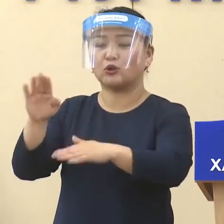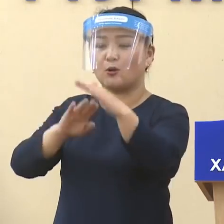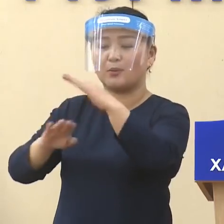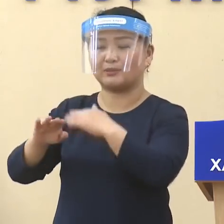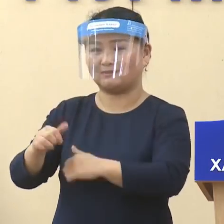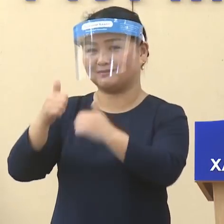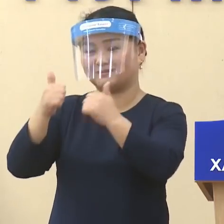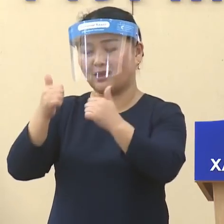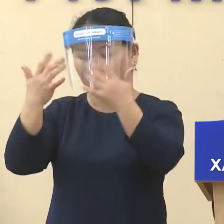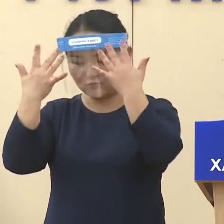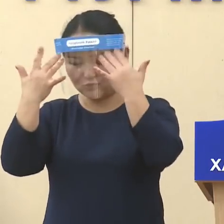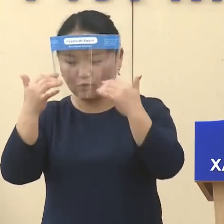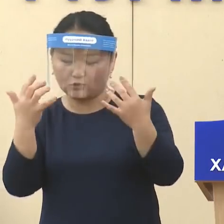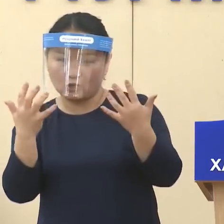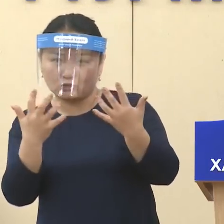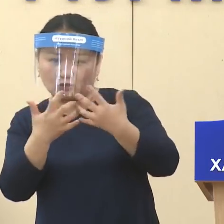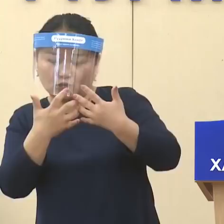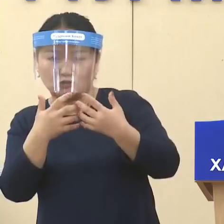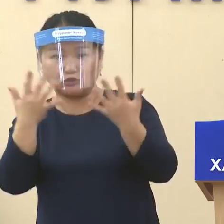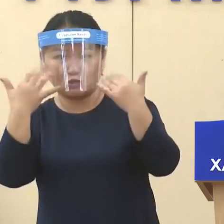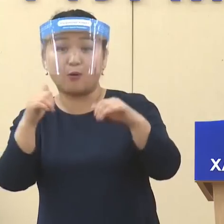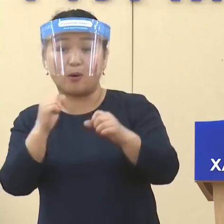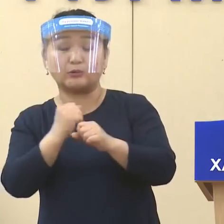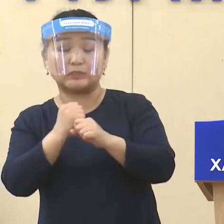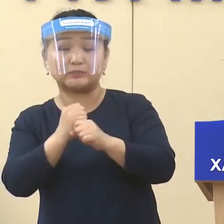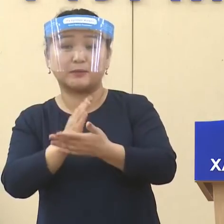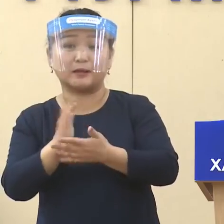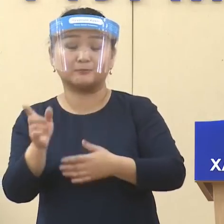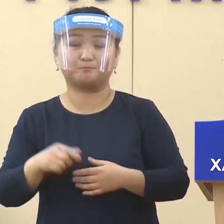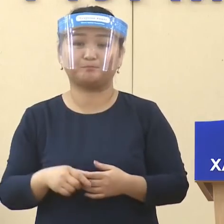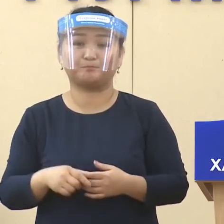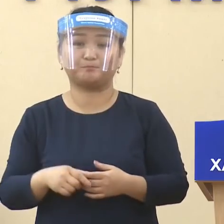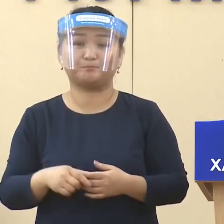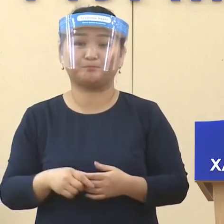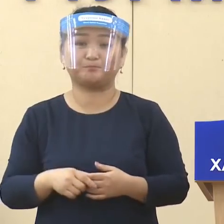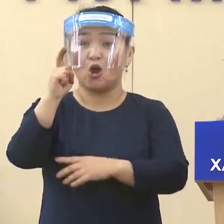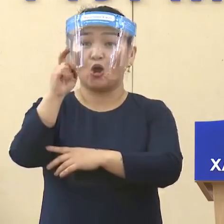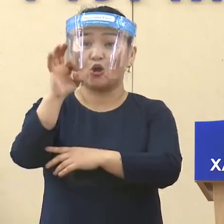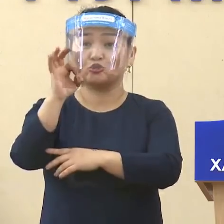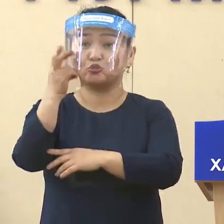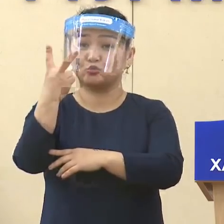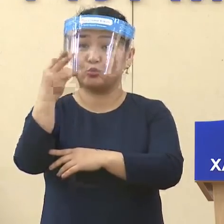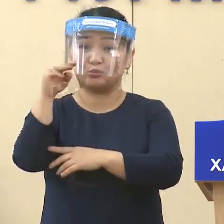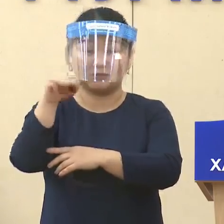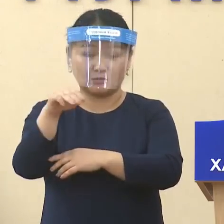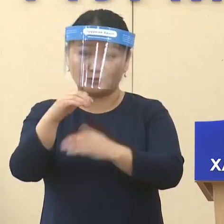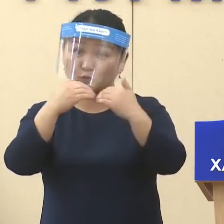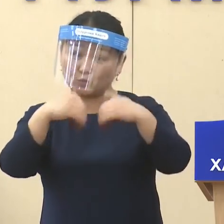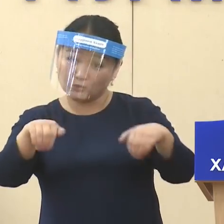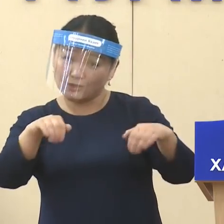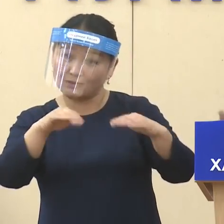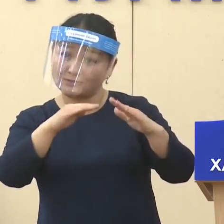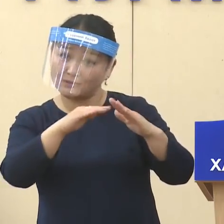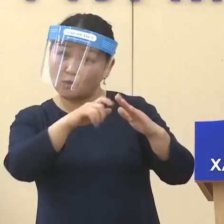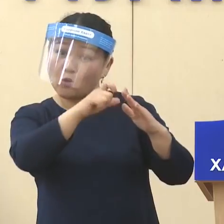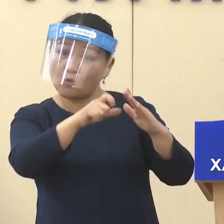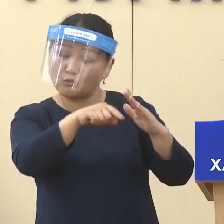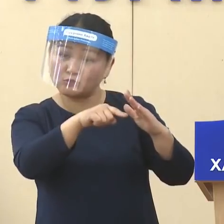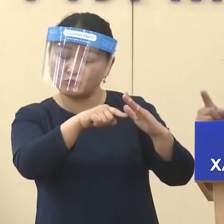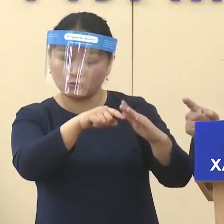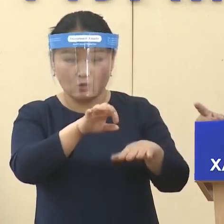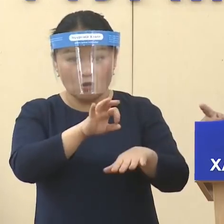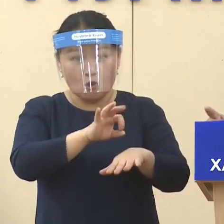зохион байгуулсан. Тэгэхээр бид нар одоо халдварт өвчин судлахын үндэсний төвдөр тусгаарлагдсан хүмүүсээс одоо коронавирус илэрж